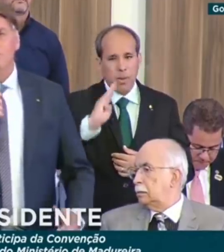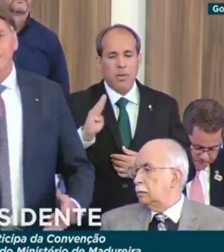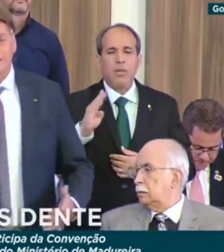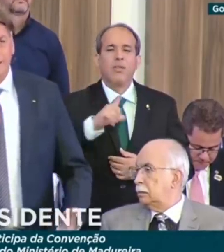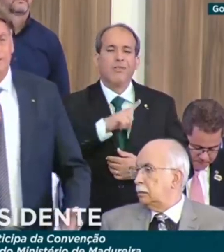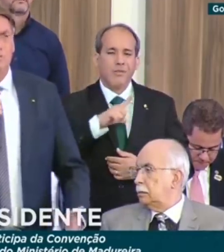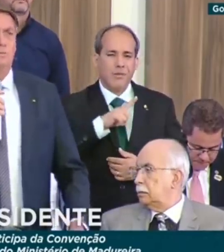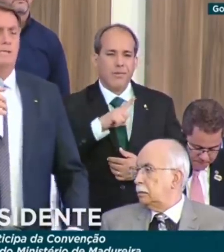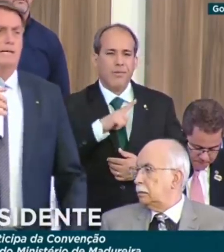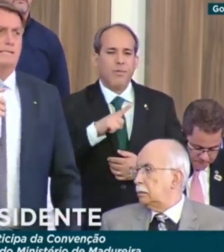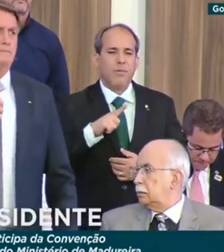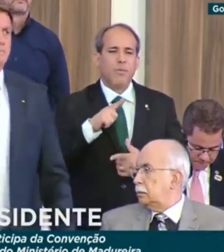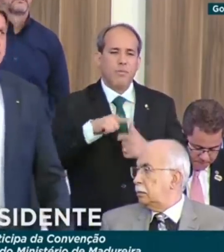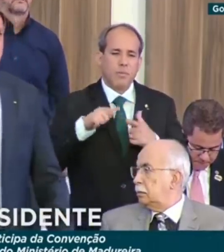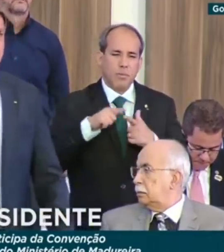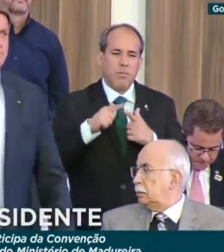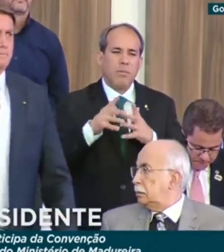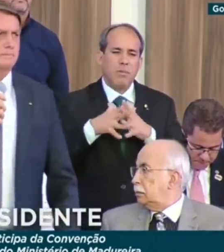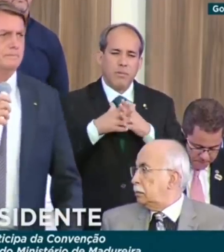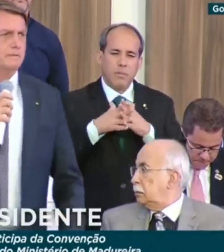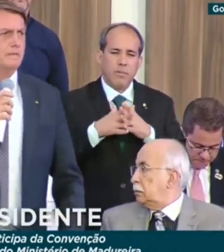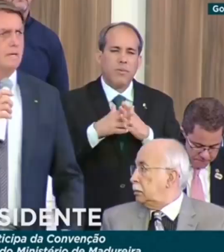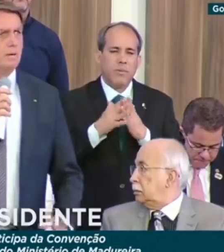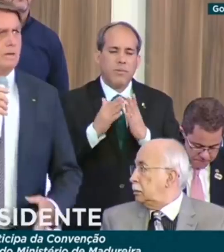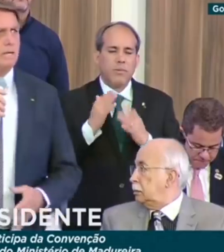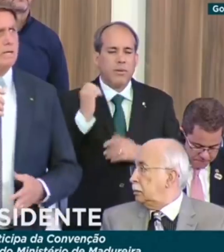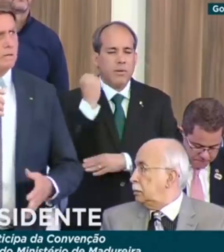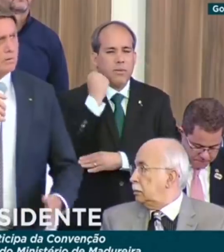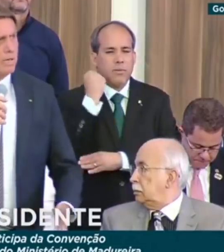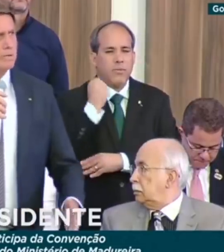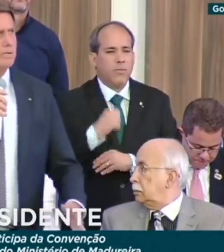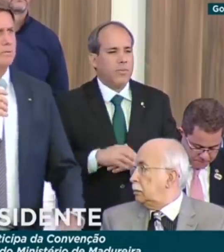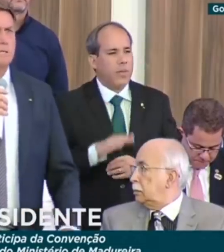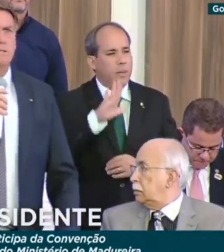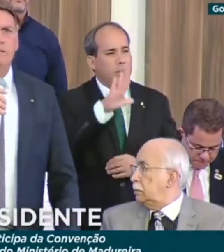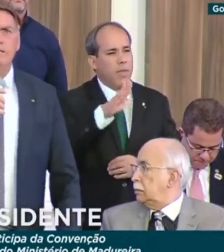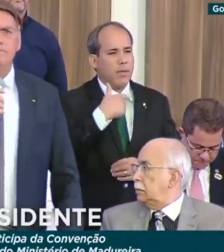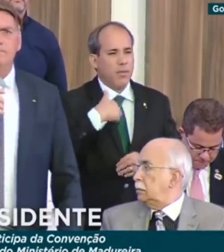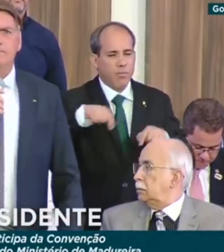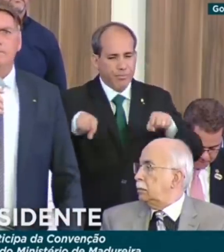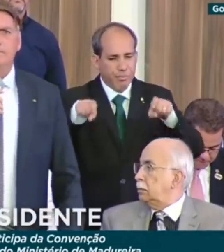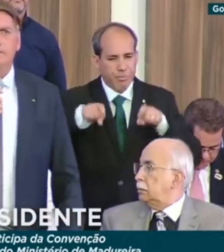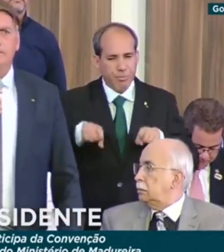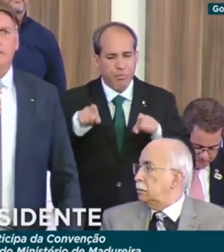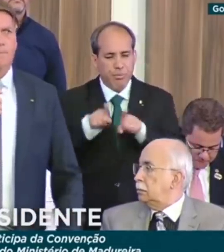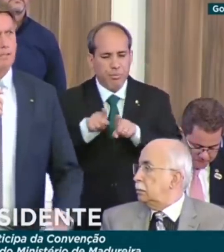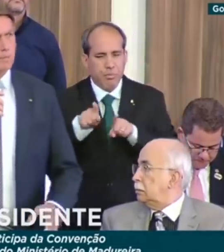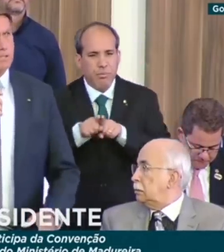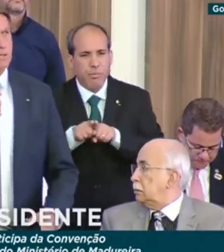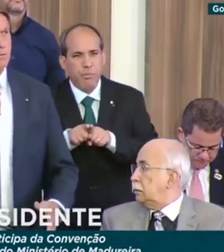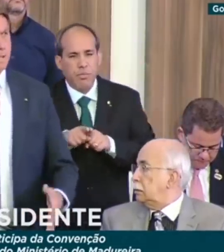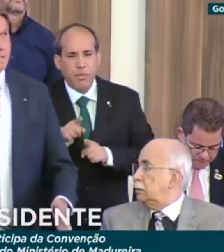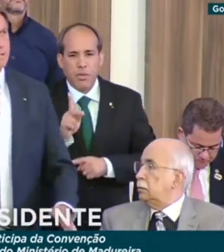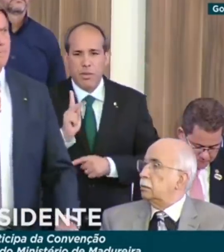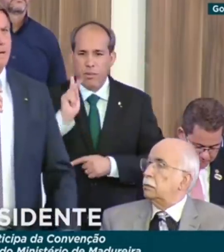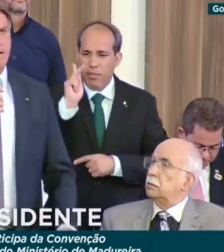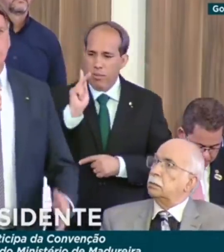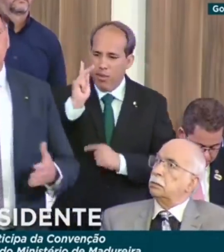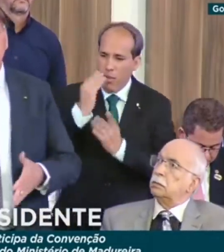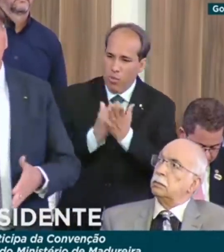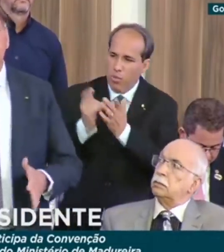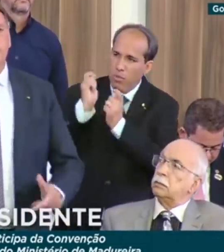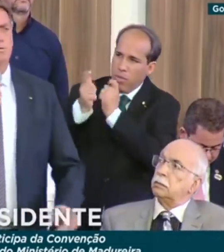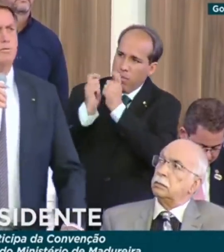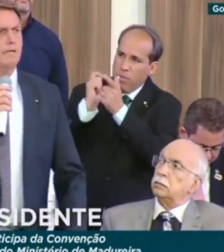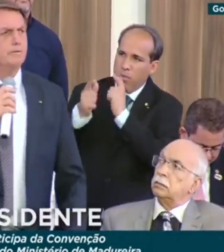situação bastante complicada. Agora, quando eu assumi também, a Petrobras tinha começado a pagar,